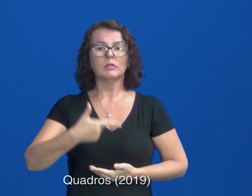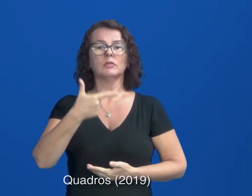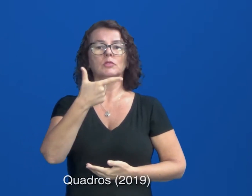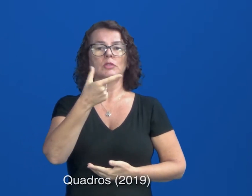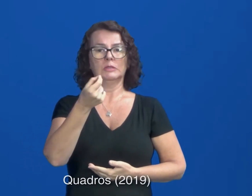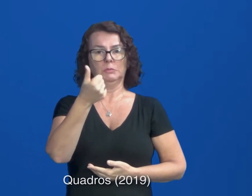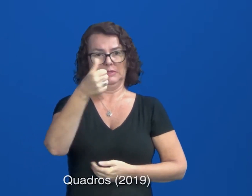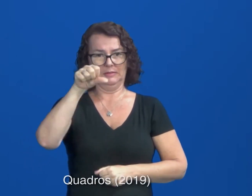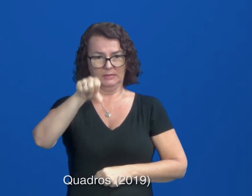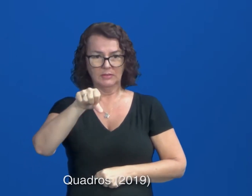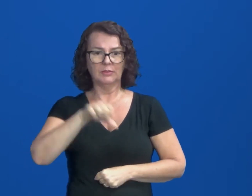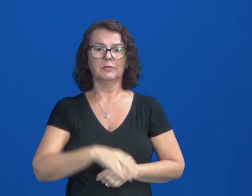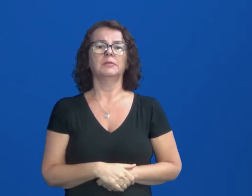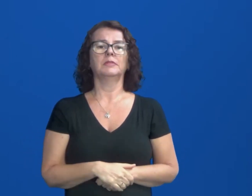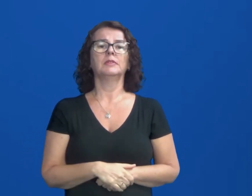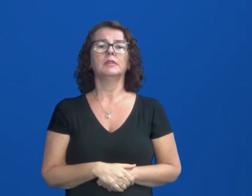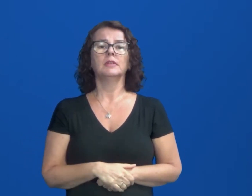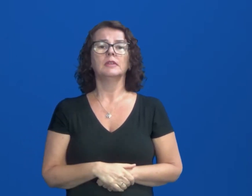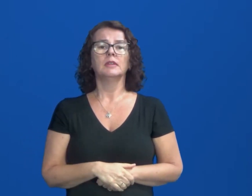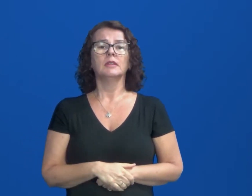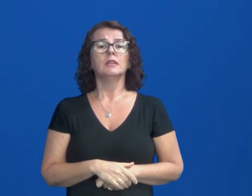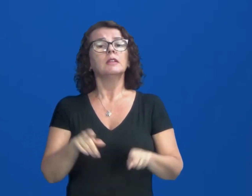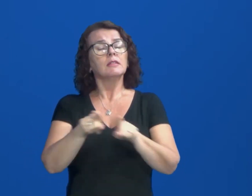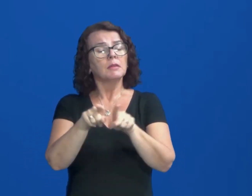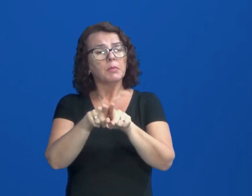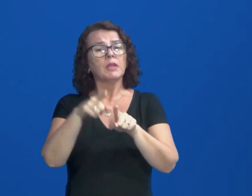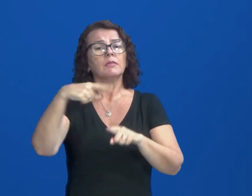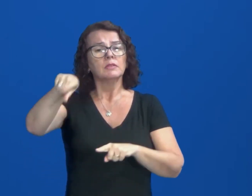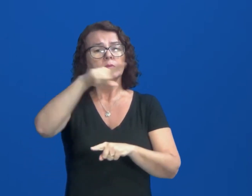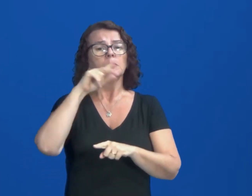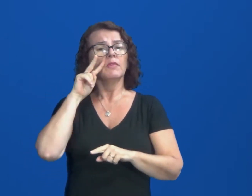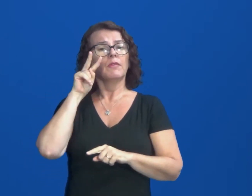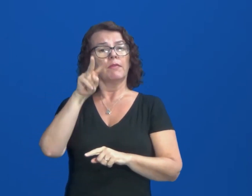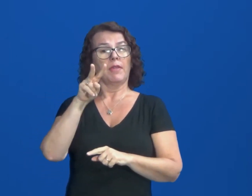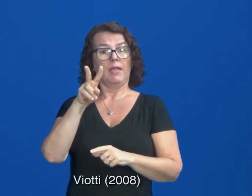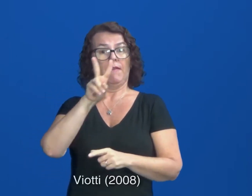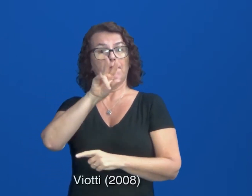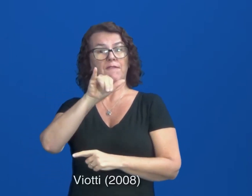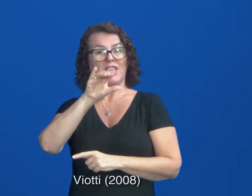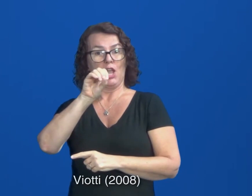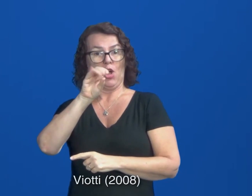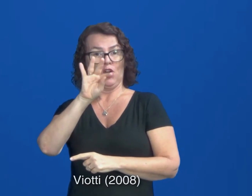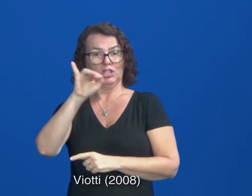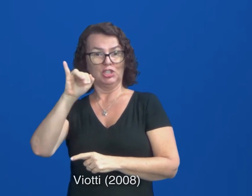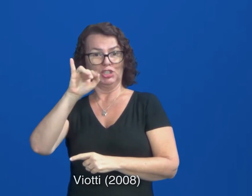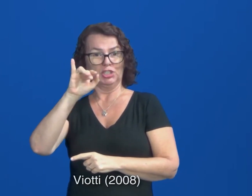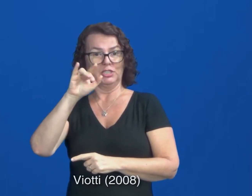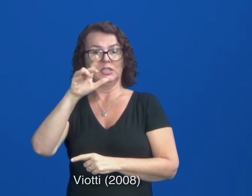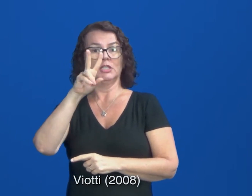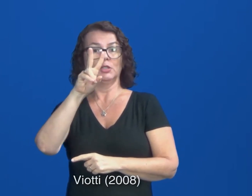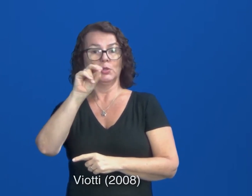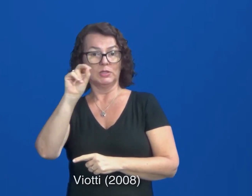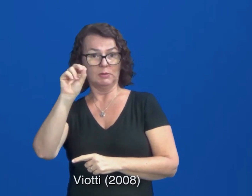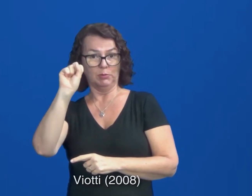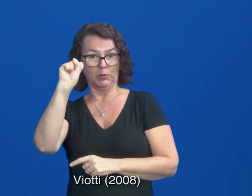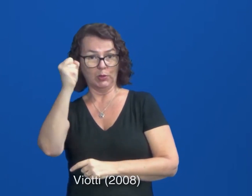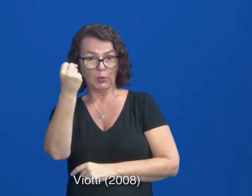material da Viotti do ano de 2008, que está no material de estudo linguístico do